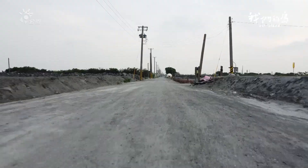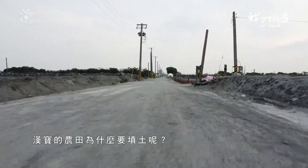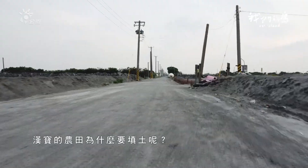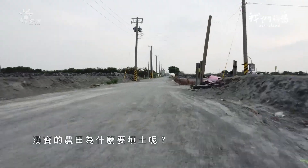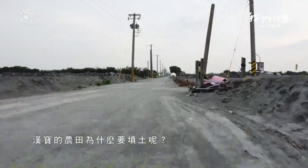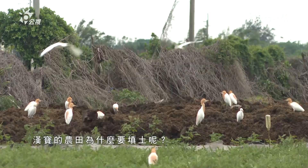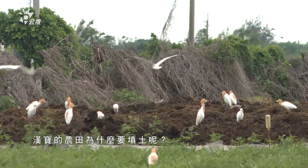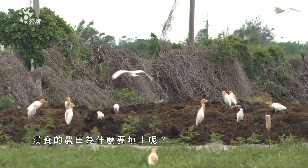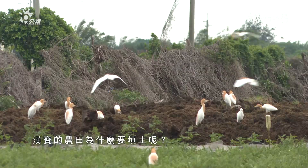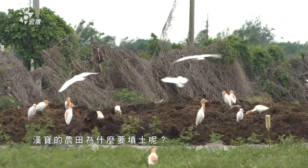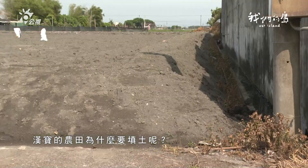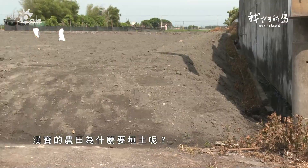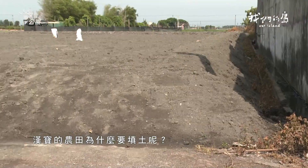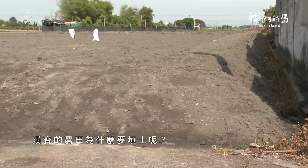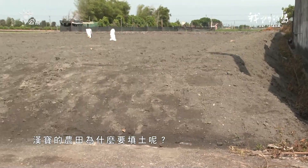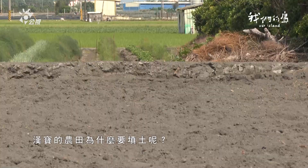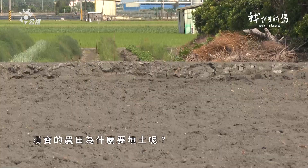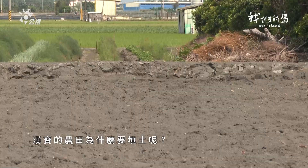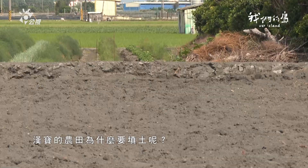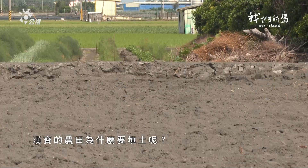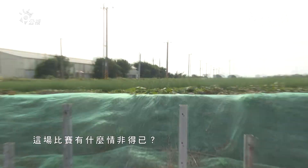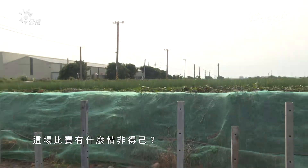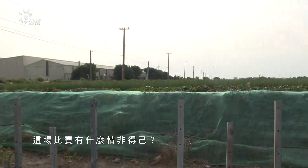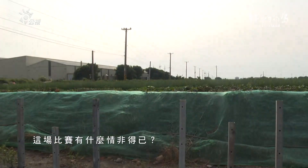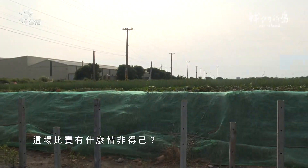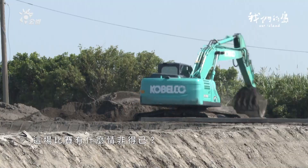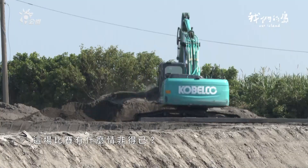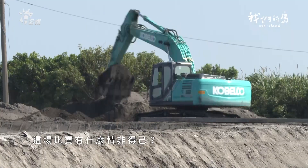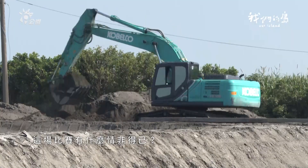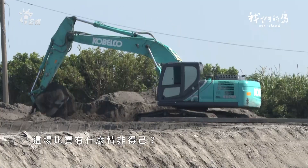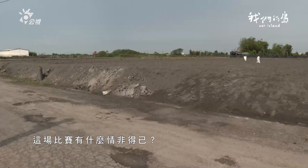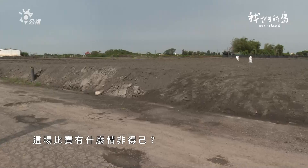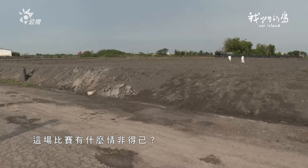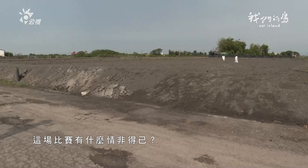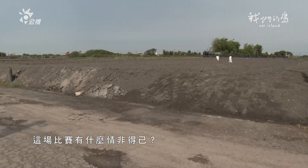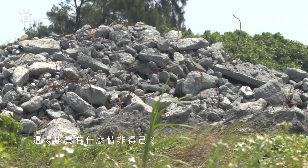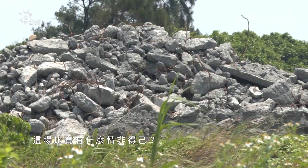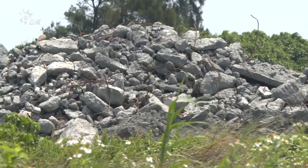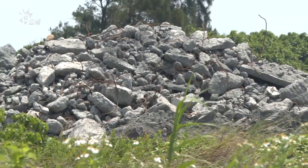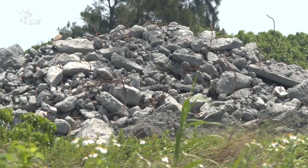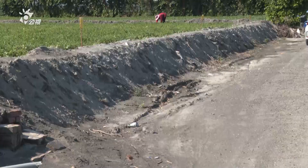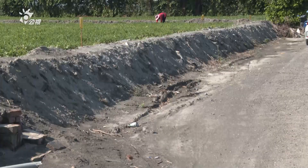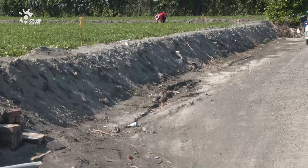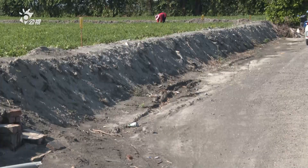汉堡的农田为什么要填土呢？这场比赛有什么情非得已？